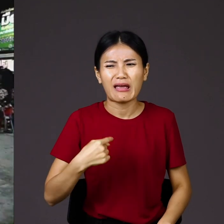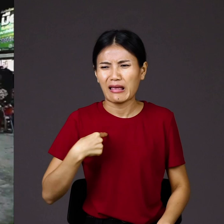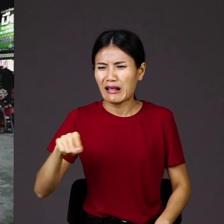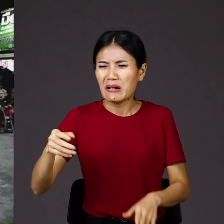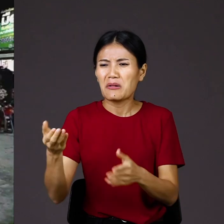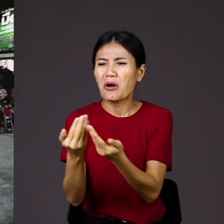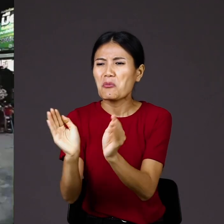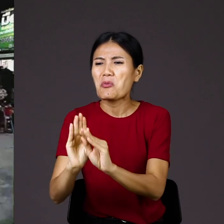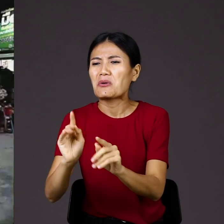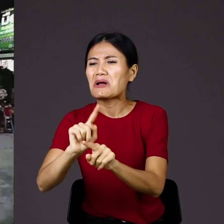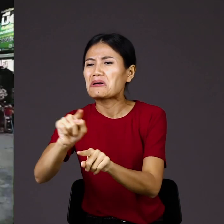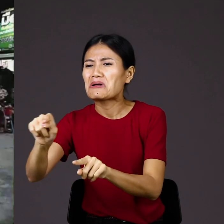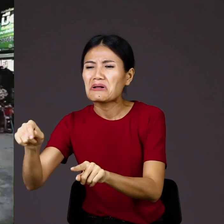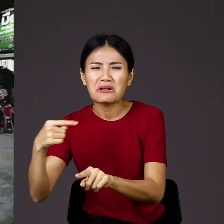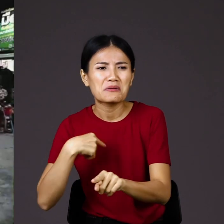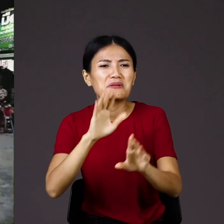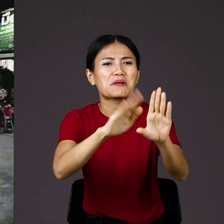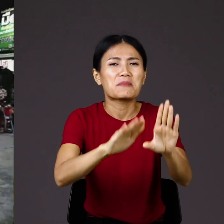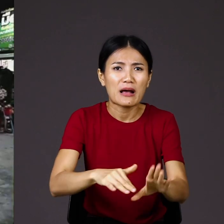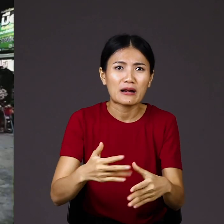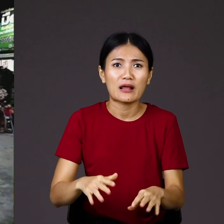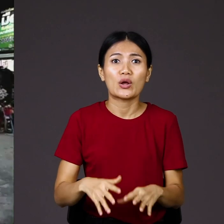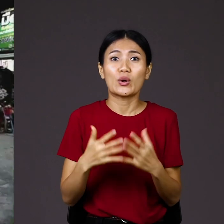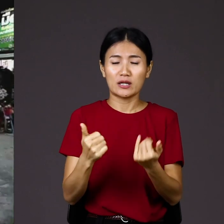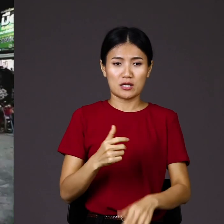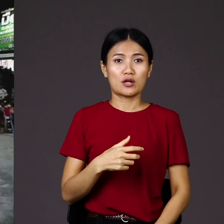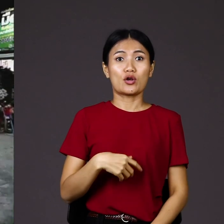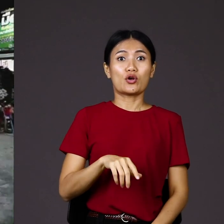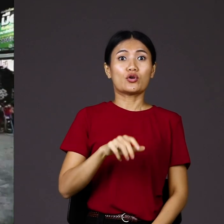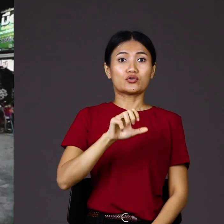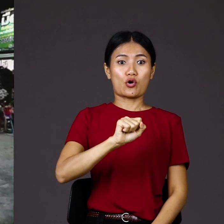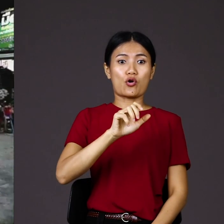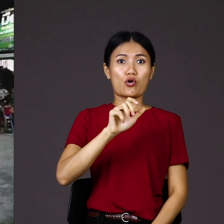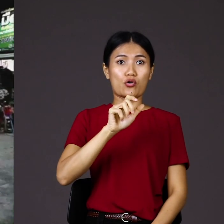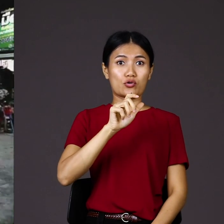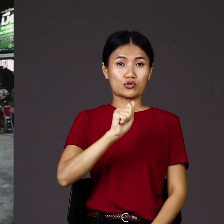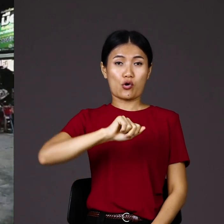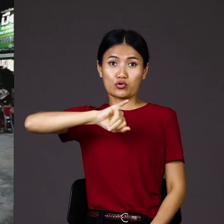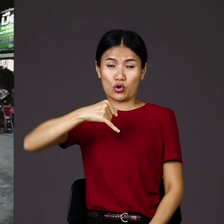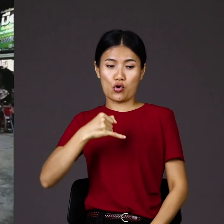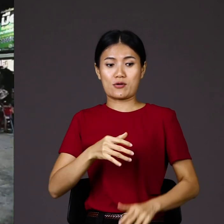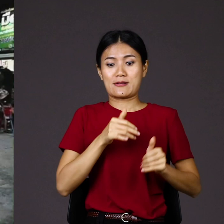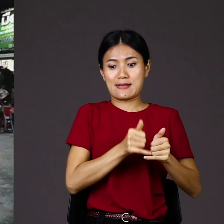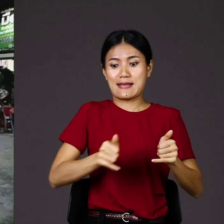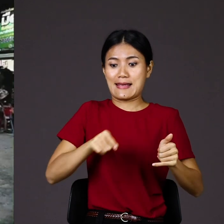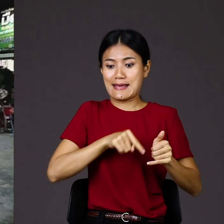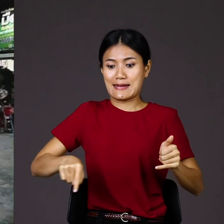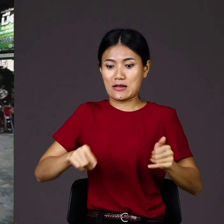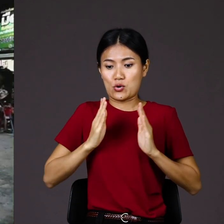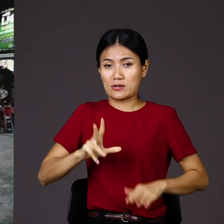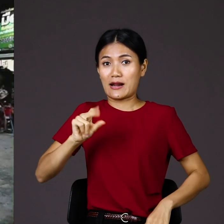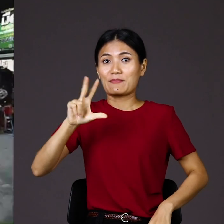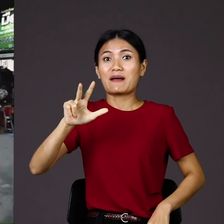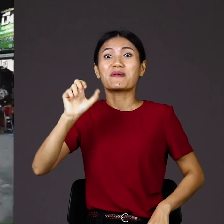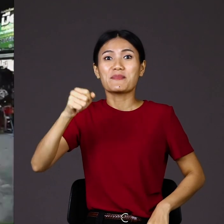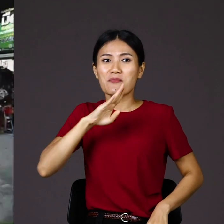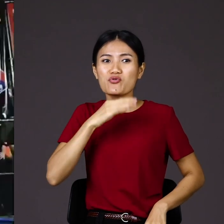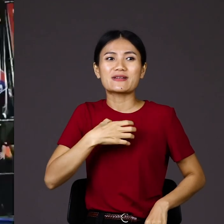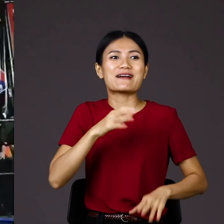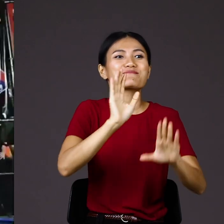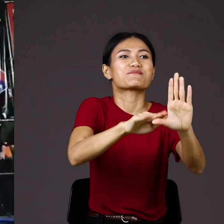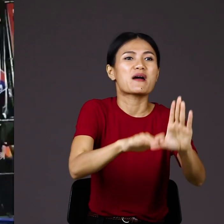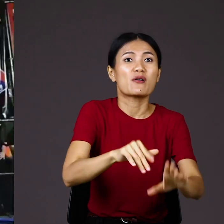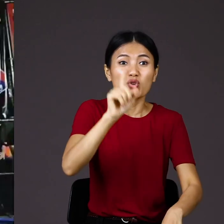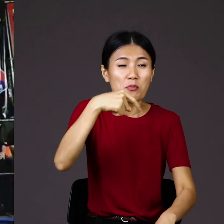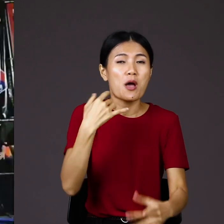ต่างๆครับไม่งั้นเขาไม่ได้ลงผู้สมัครสจ33คนที่อยู่ข้างหลังผมนี่ก็เหมือนกันครับถ้าอยากจะล